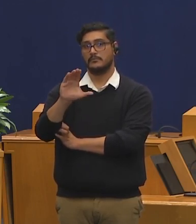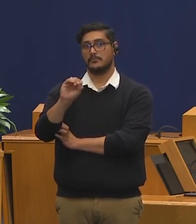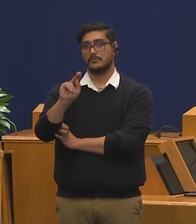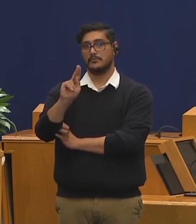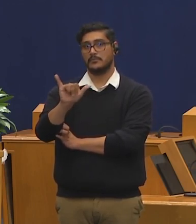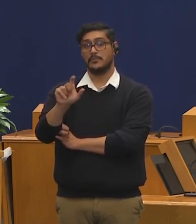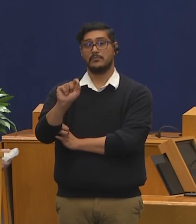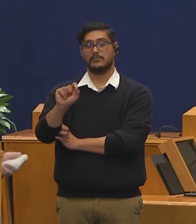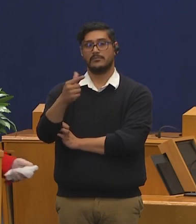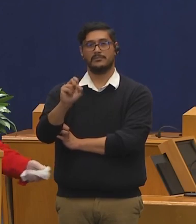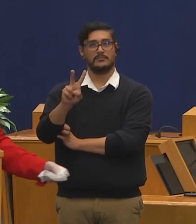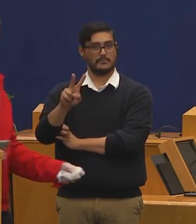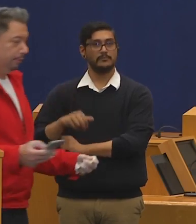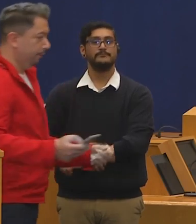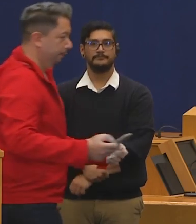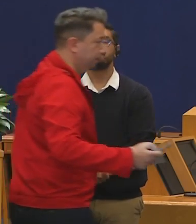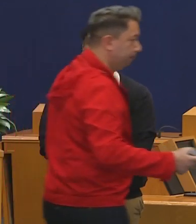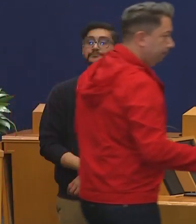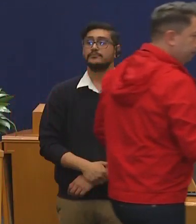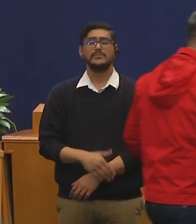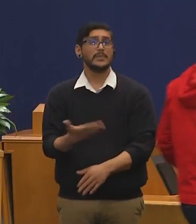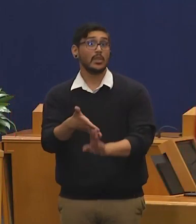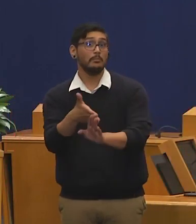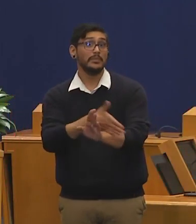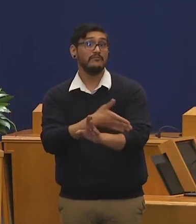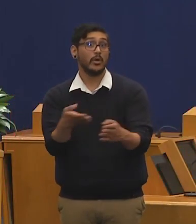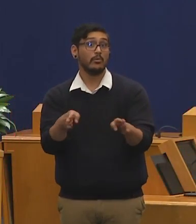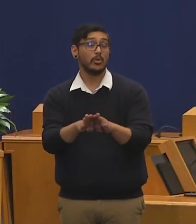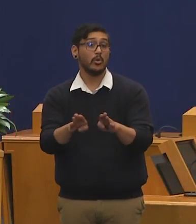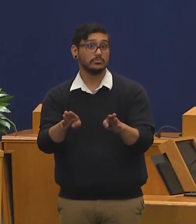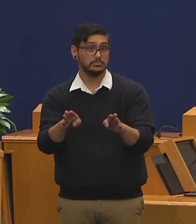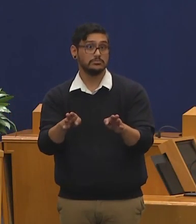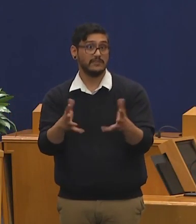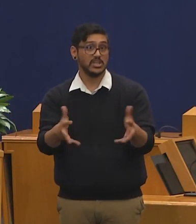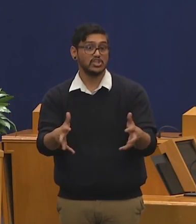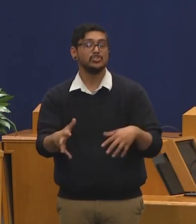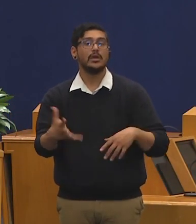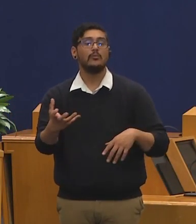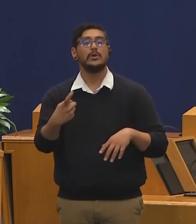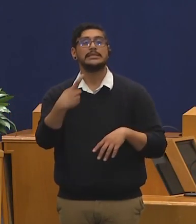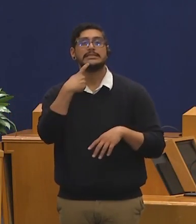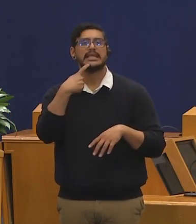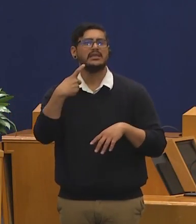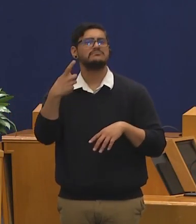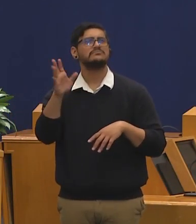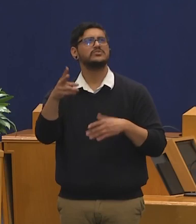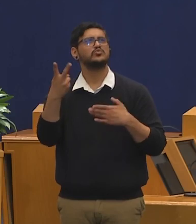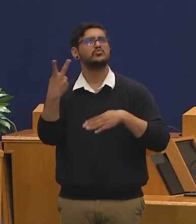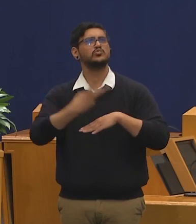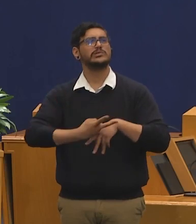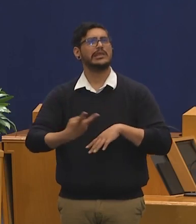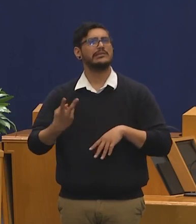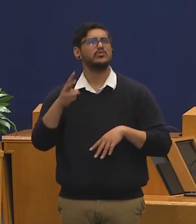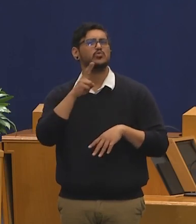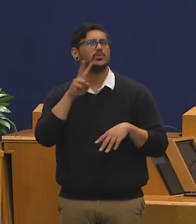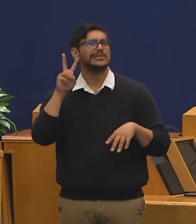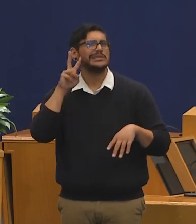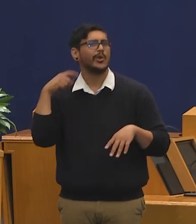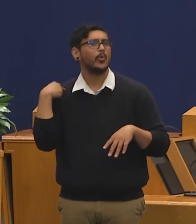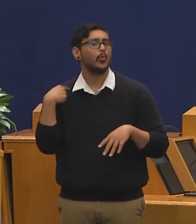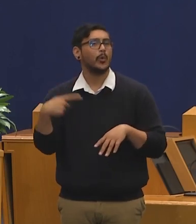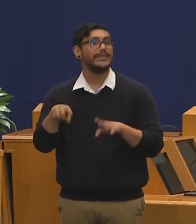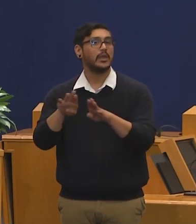pio@ceoem.lacounty.gov. Gracias. Antes que terminamos, quiero decir también que ya hace como 2 días que abrimos un